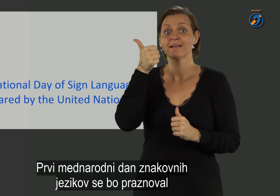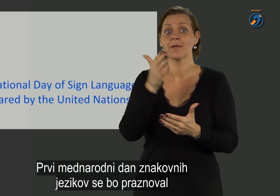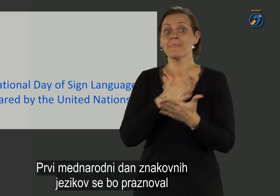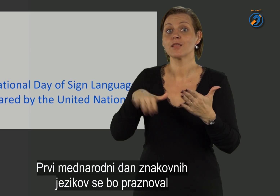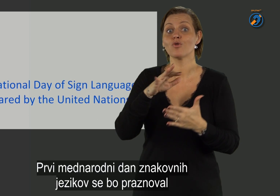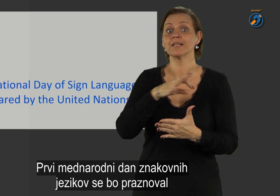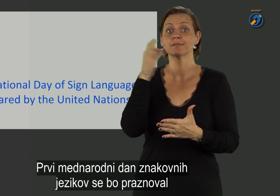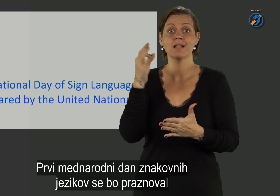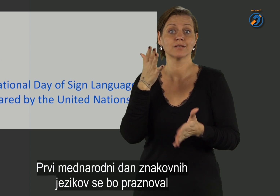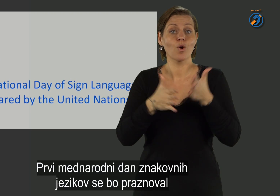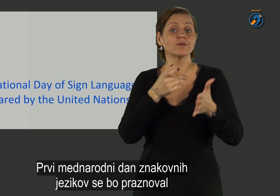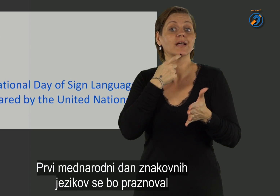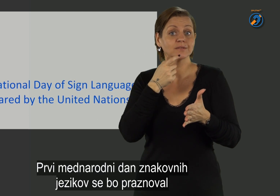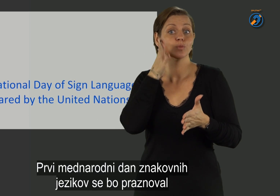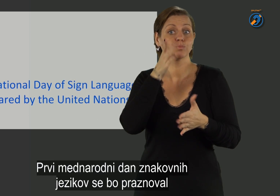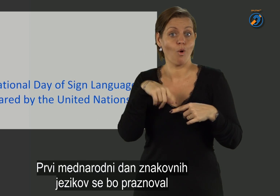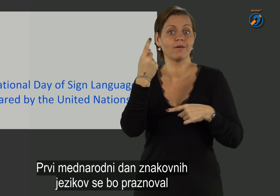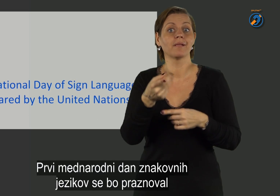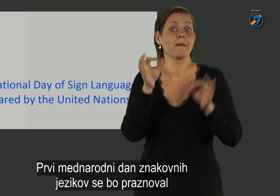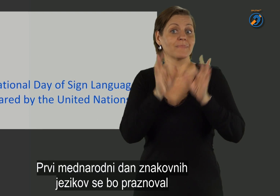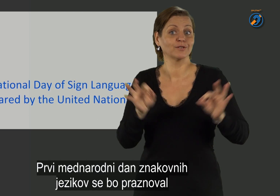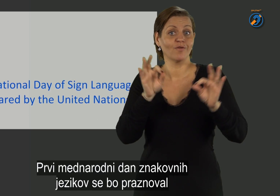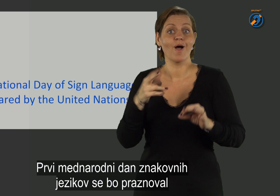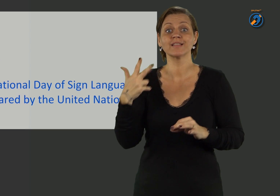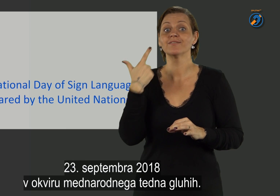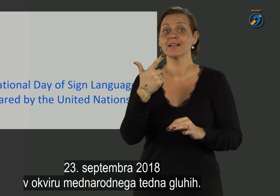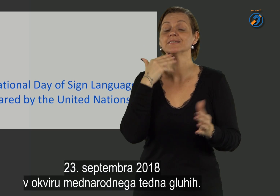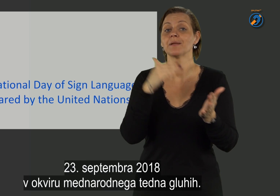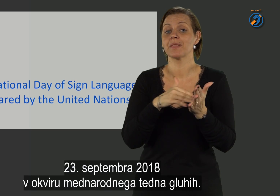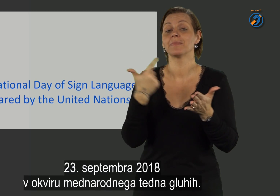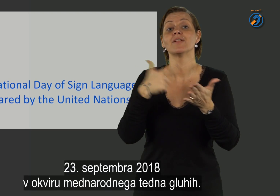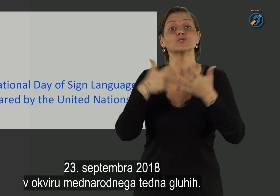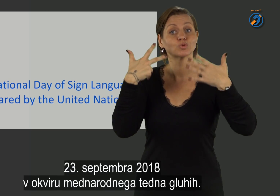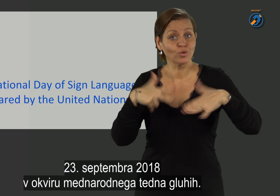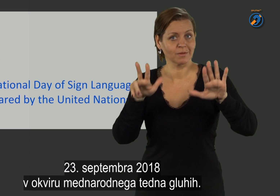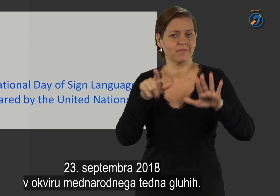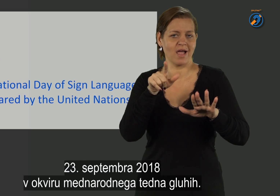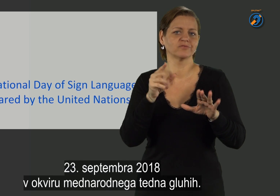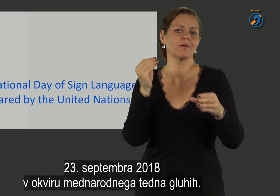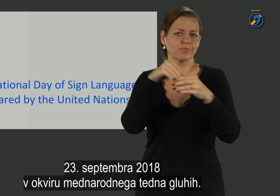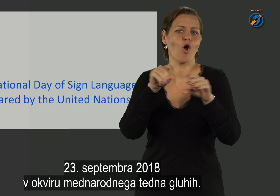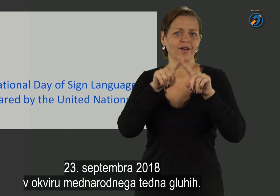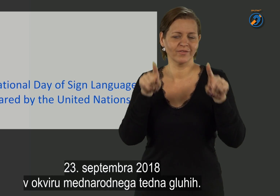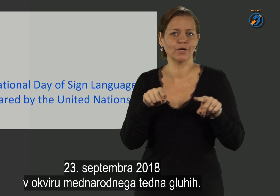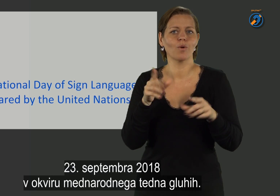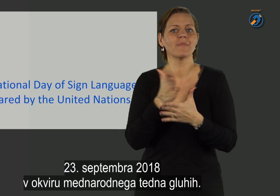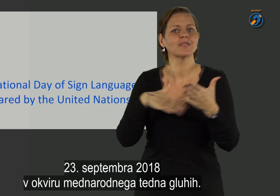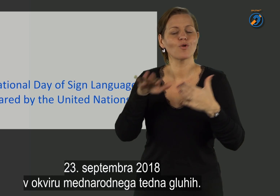Prvi mednarodni dan znakovnih jezikov se bo praznoval 23. septembra 2018 v okviru